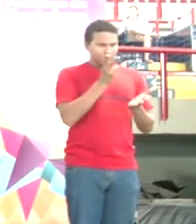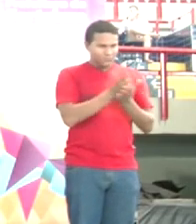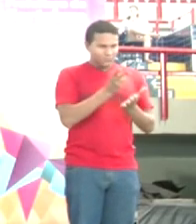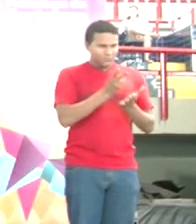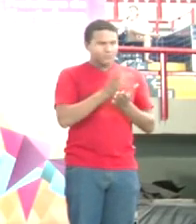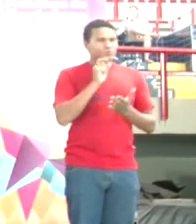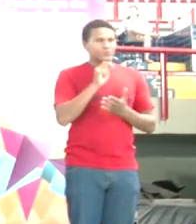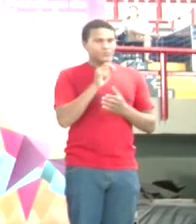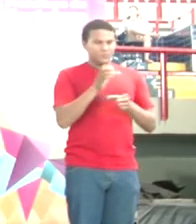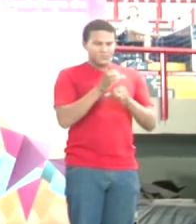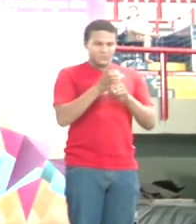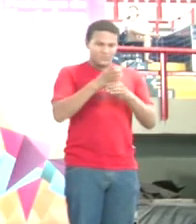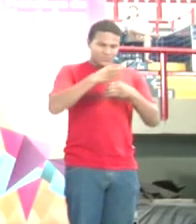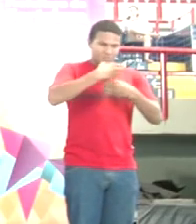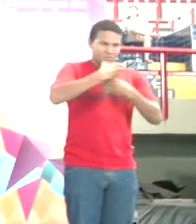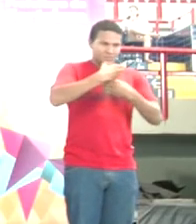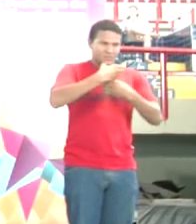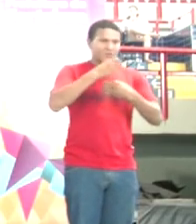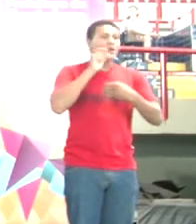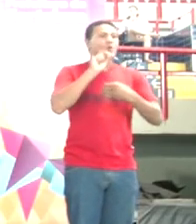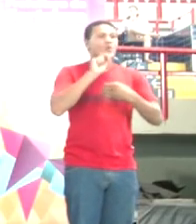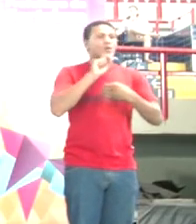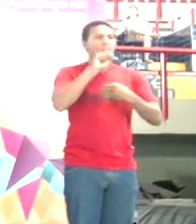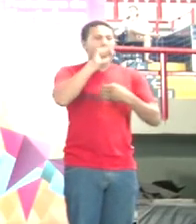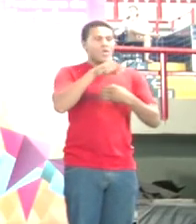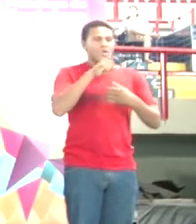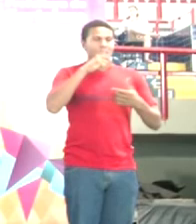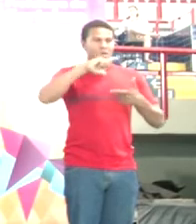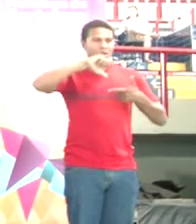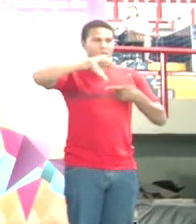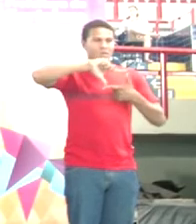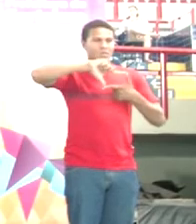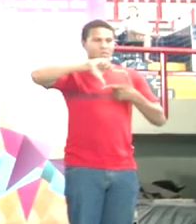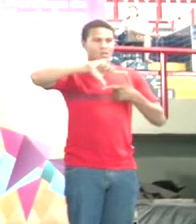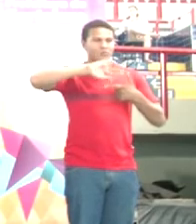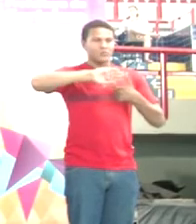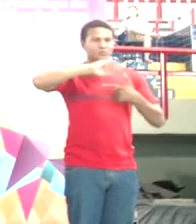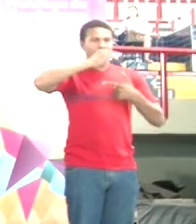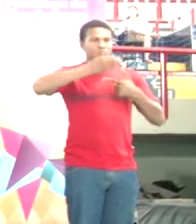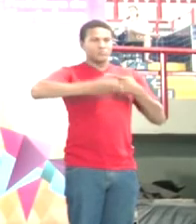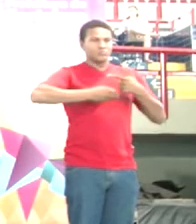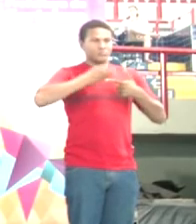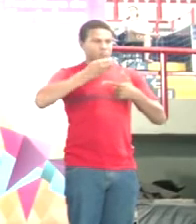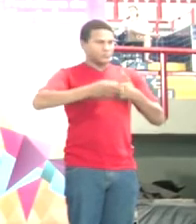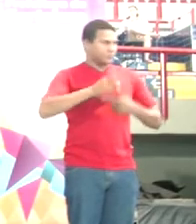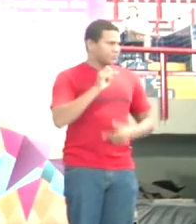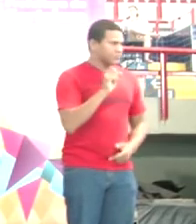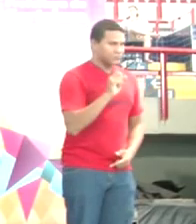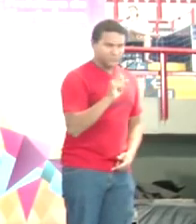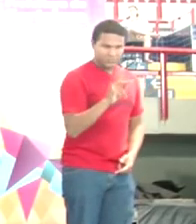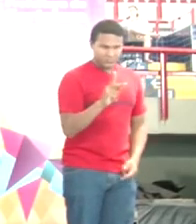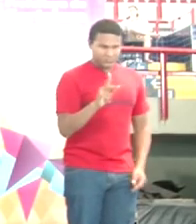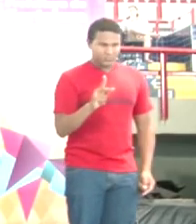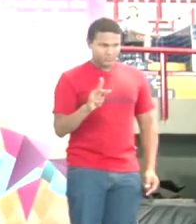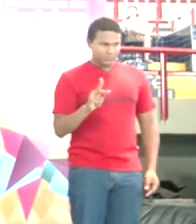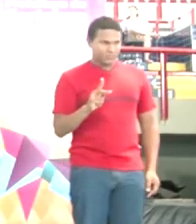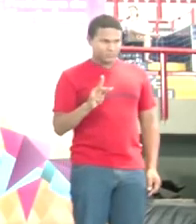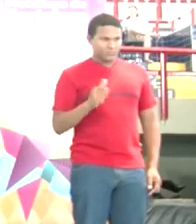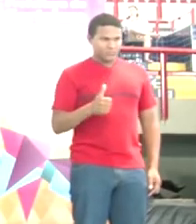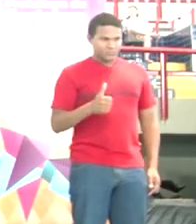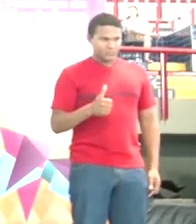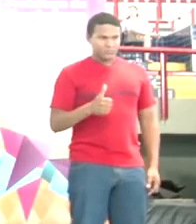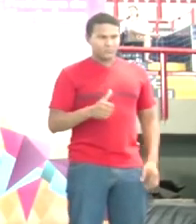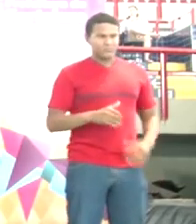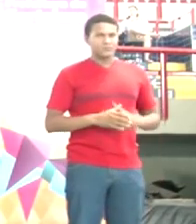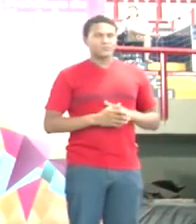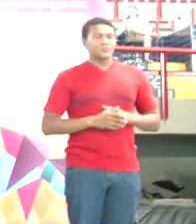que o cilindro é a rotação de um retângulo em torno do seu eixo. Beleza? Depois nós